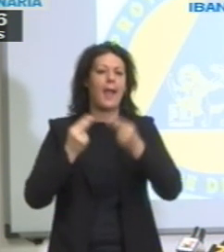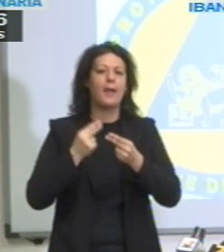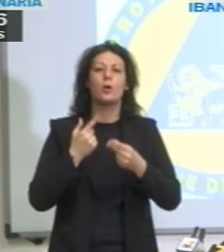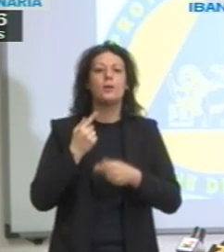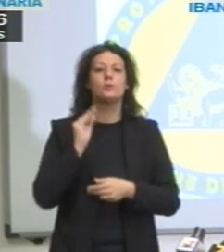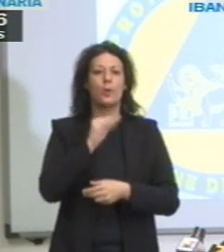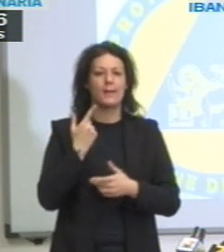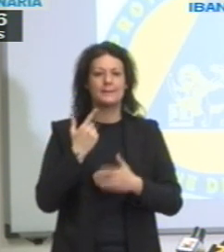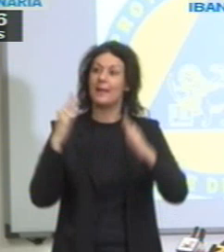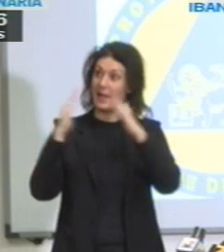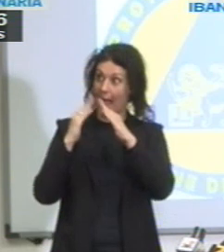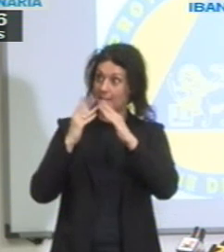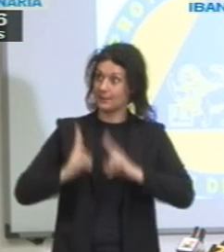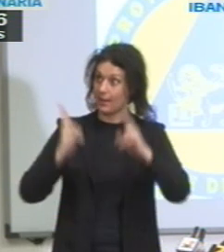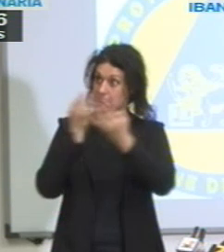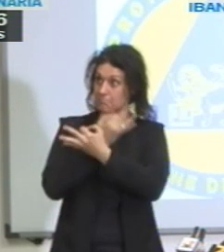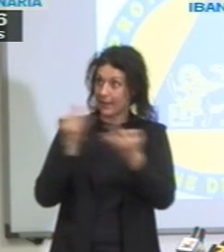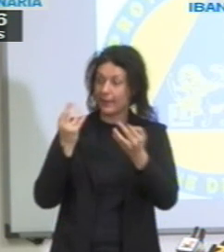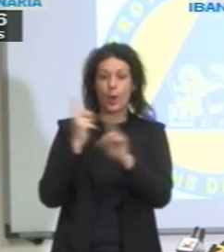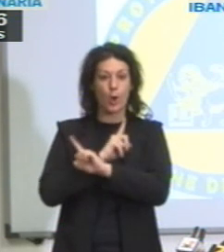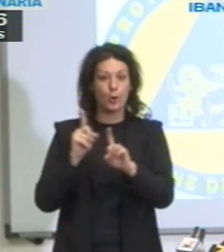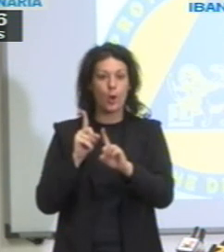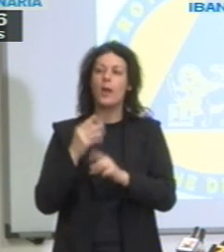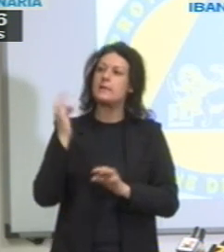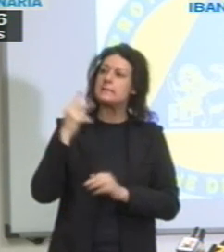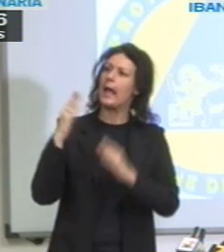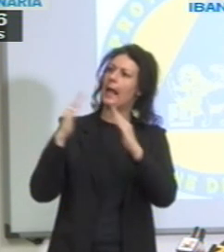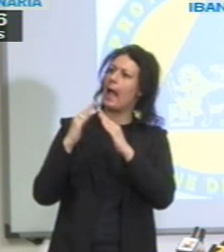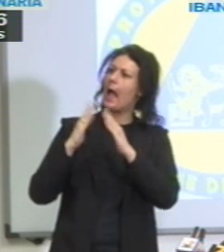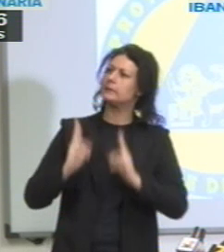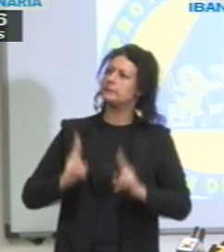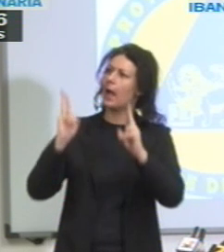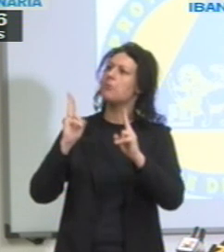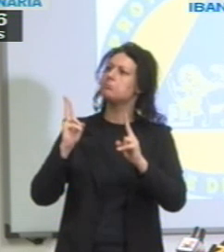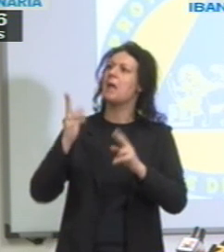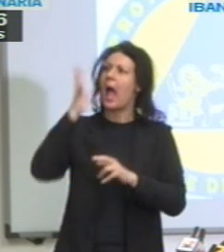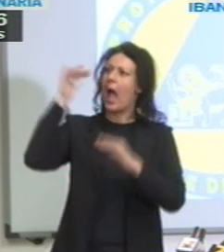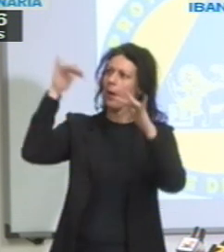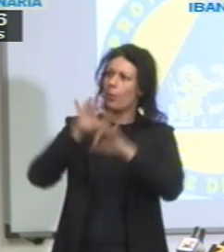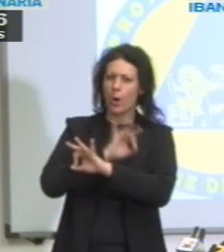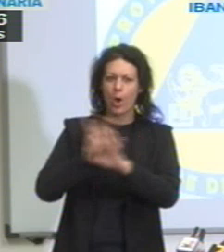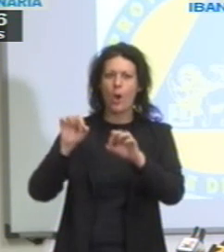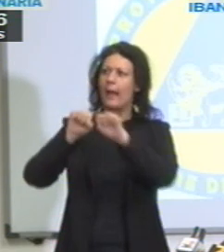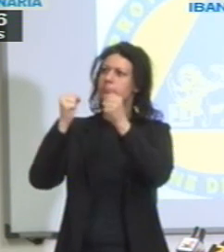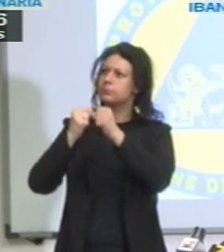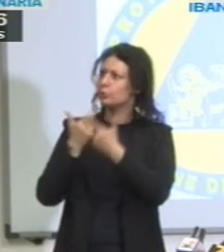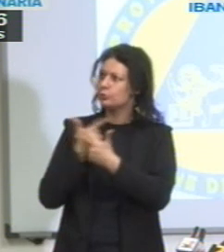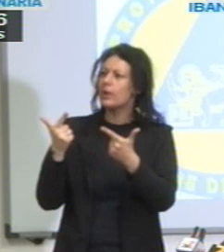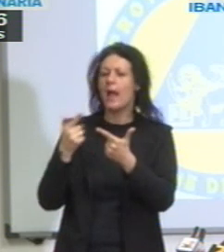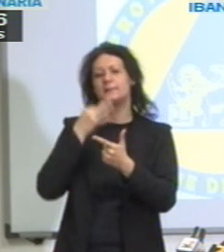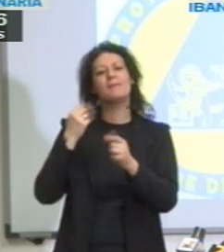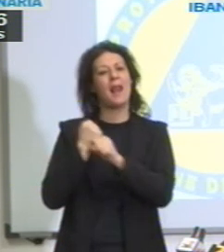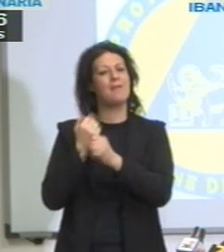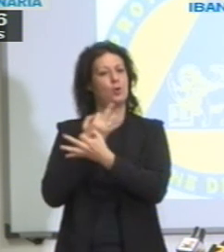non ha crepe, non ci sono infiltrazioni d'acqua, vuol dire che chi ci ha lavorato sopra ha fatto i conti bene. Io vi dico che le nostre